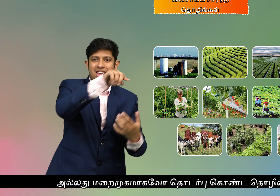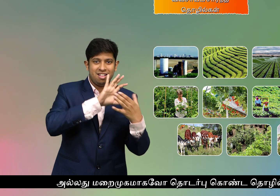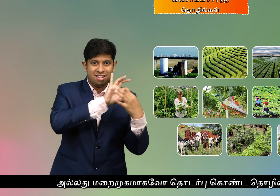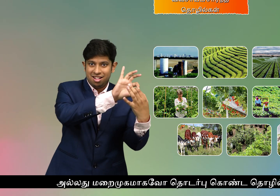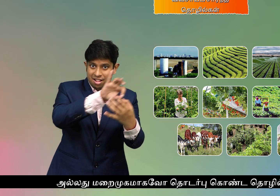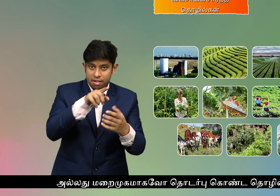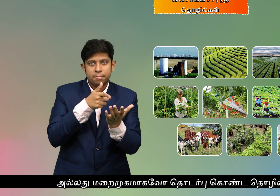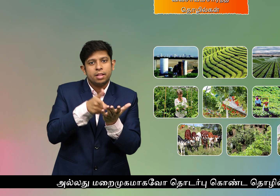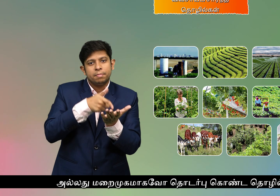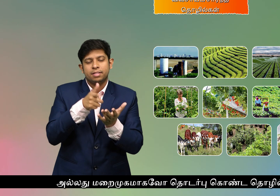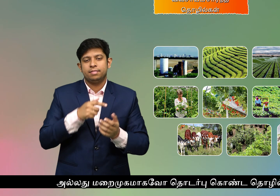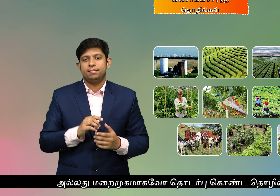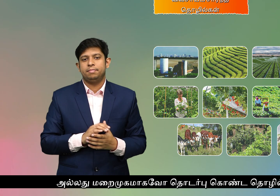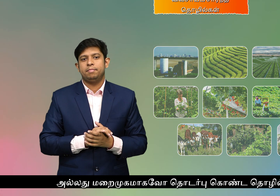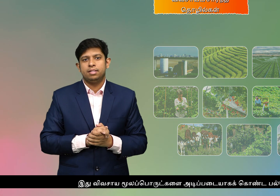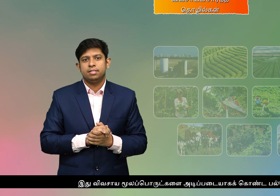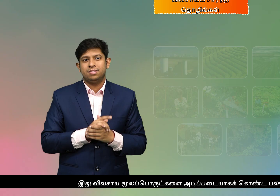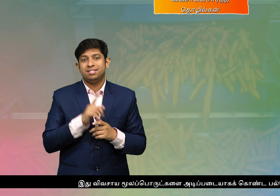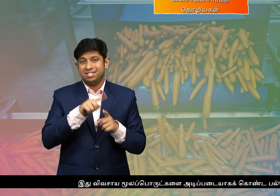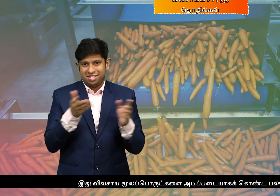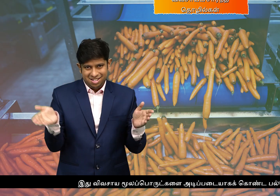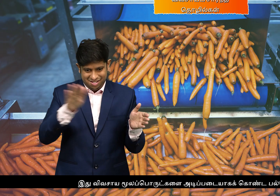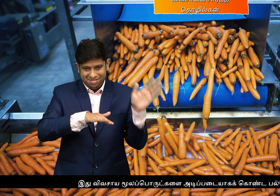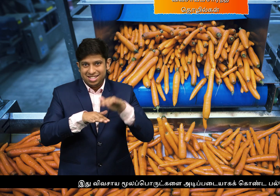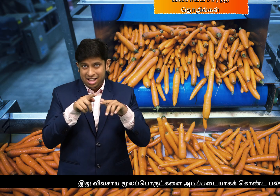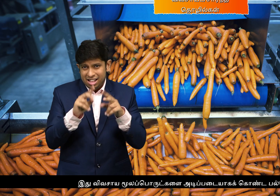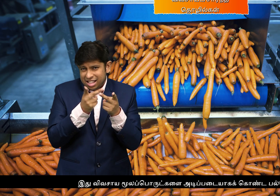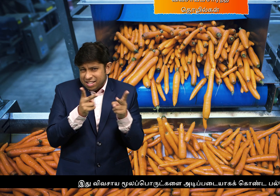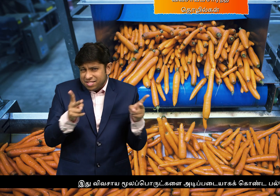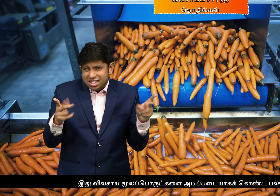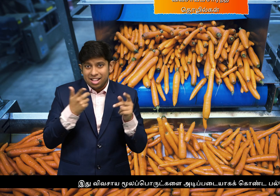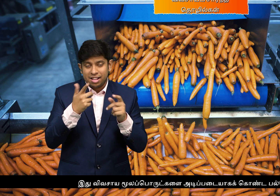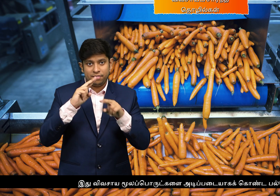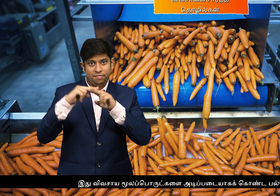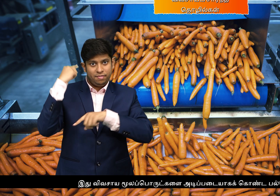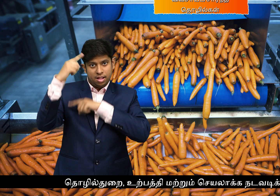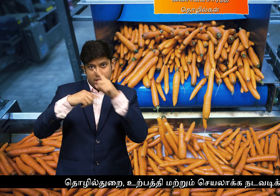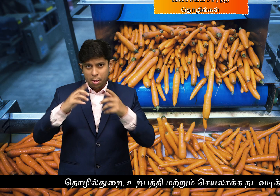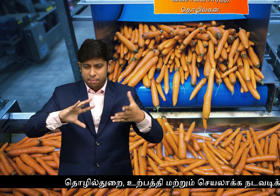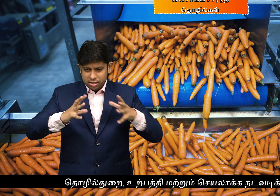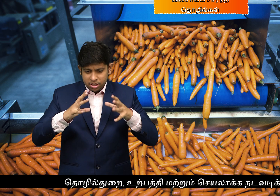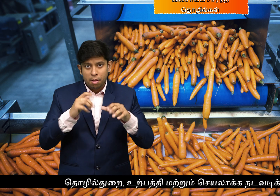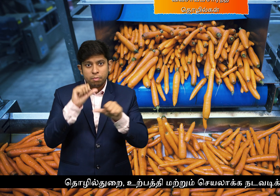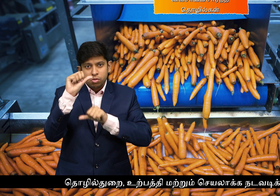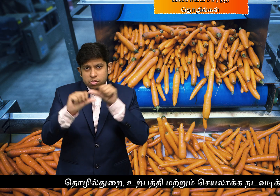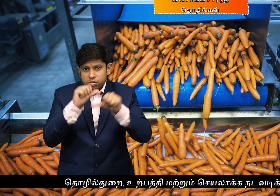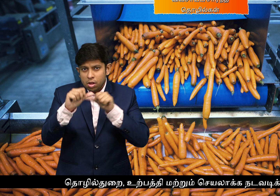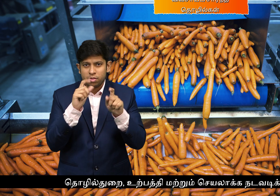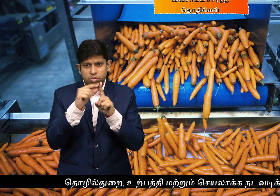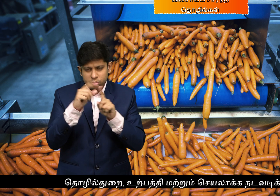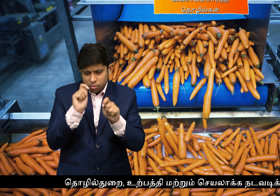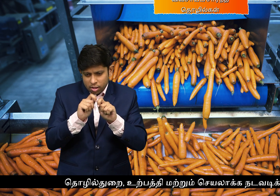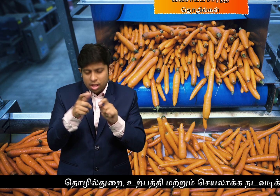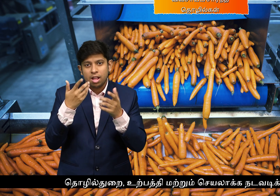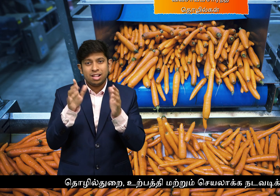கொண்ட தொழில்களாகும். இது விவசாய மூலப்பொருட்களை அடிப்படையாக கொண்ட பல்வேறு